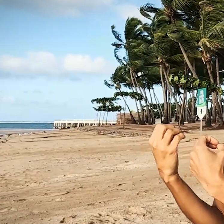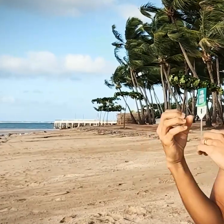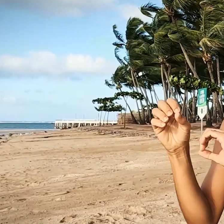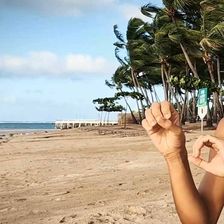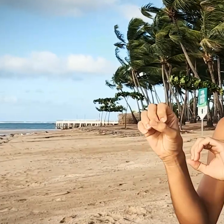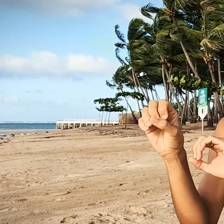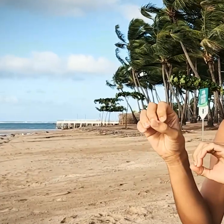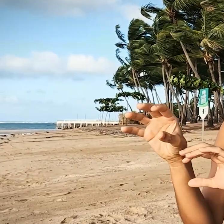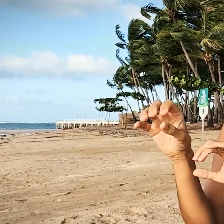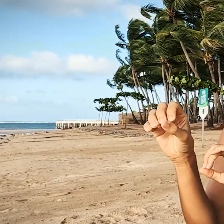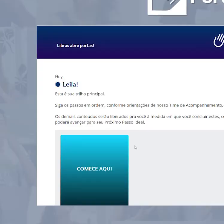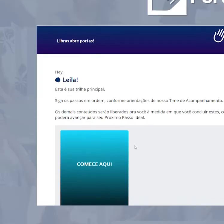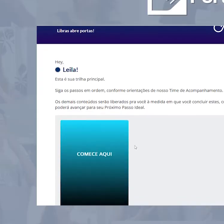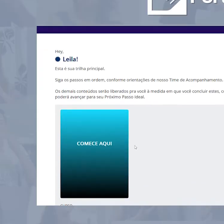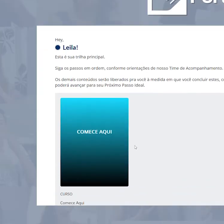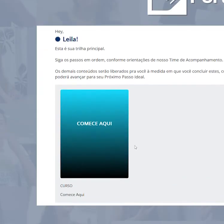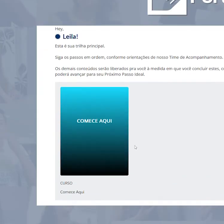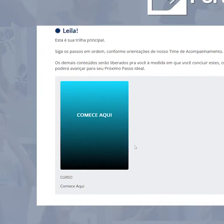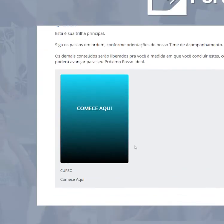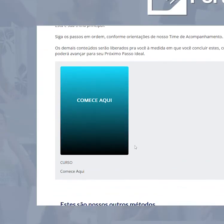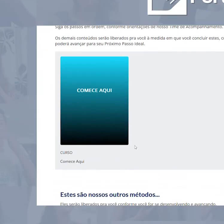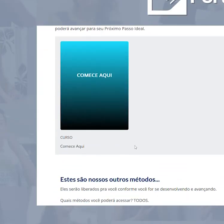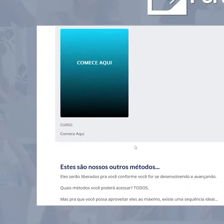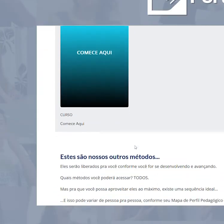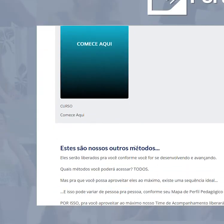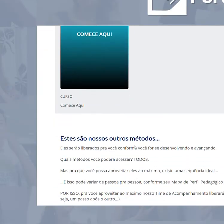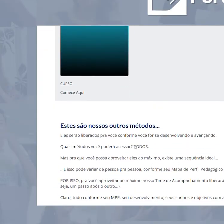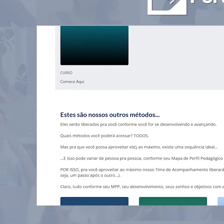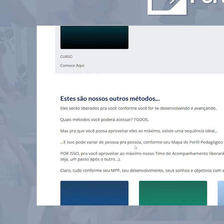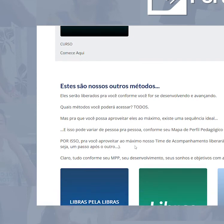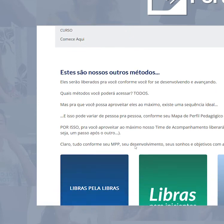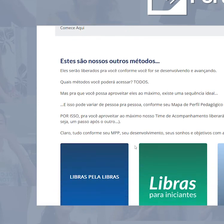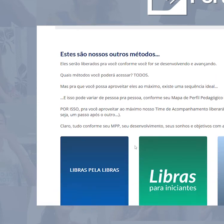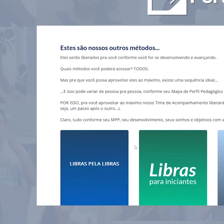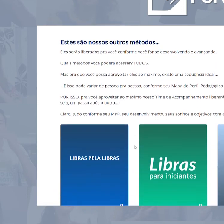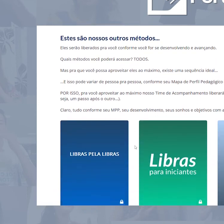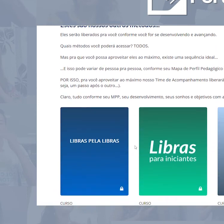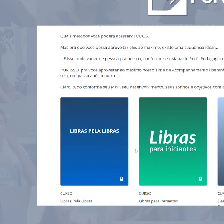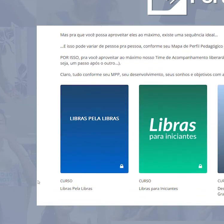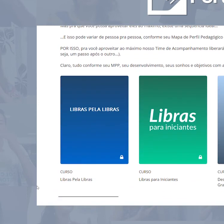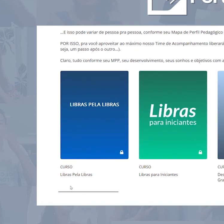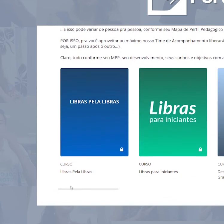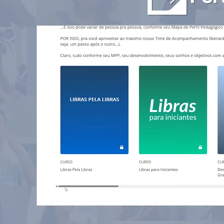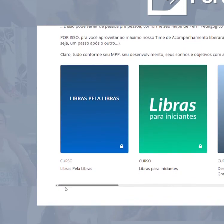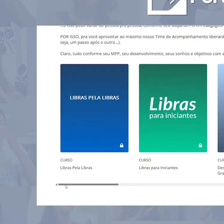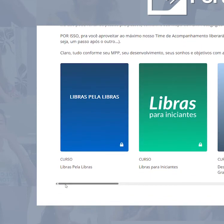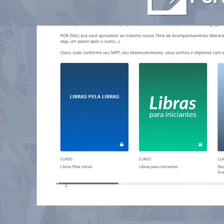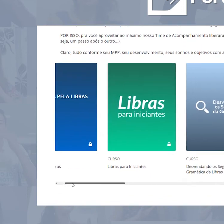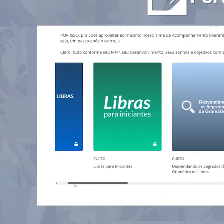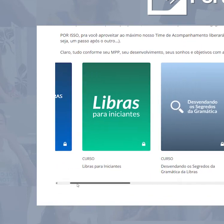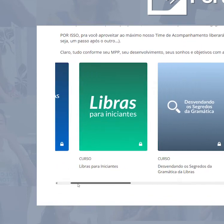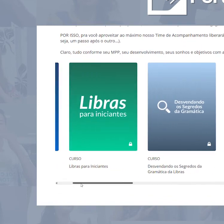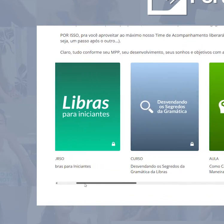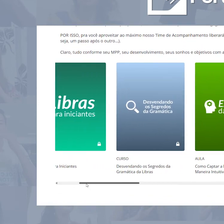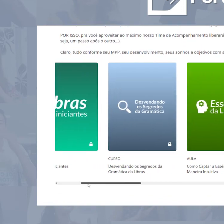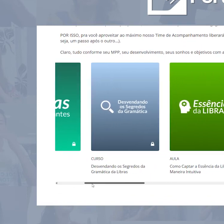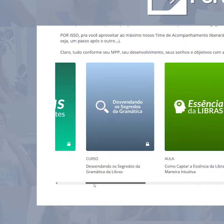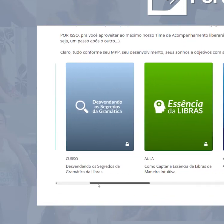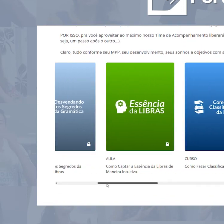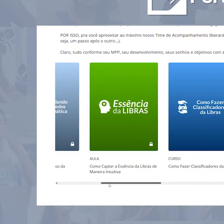todos os nossos métodos da Universidade da Libras dentro de um ambiente especial, um ambiente fechado, que nós chamamos de